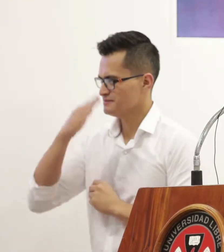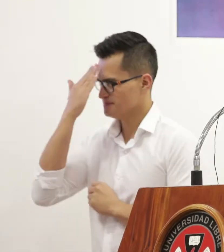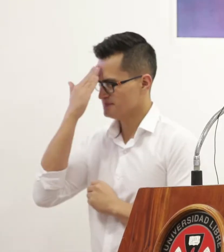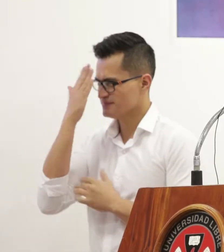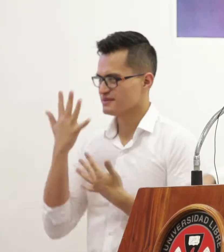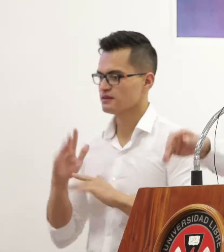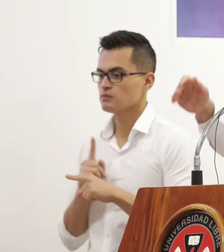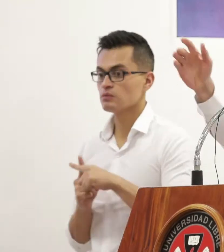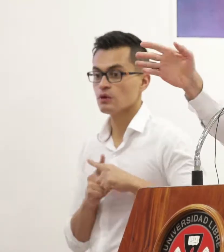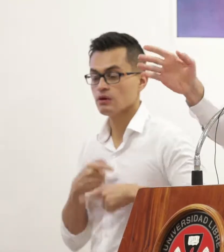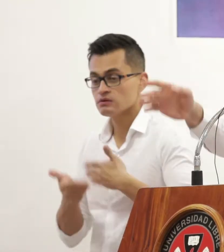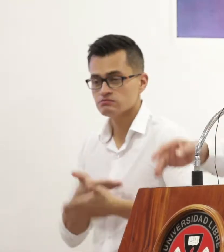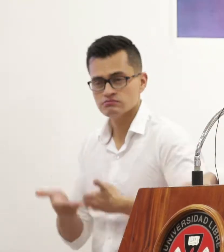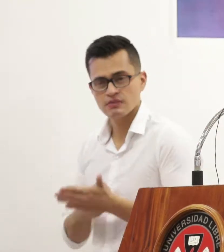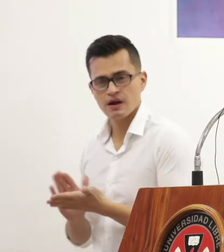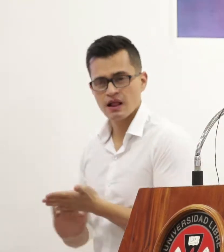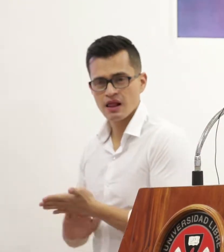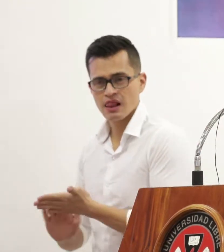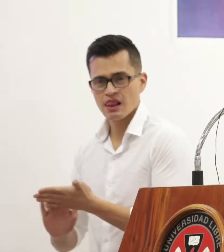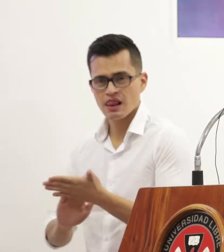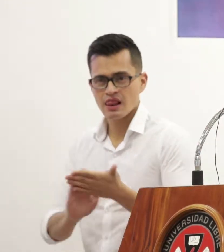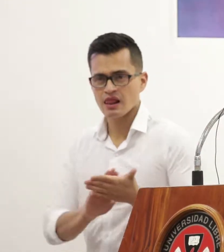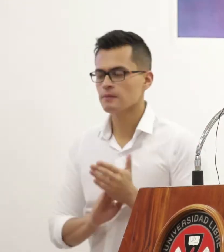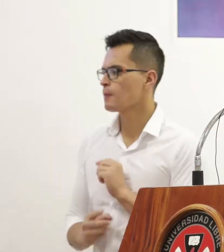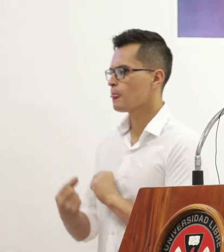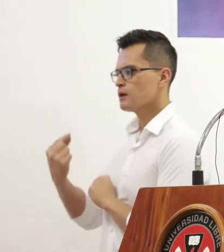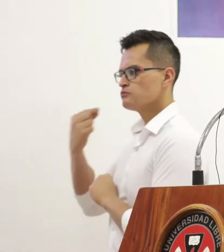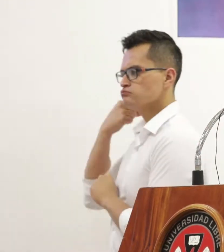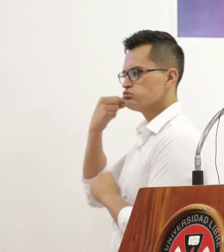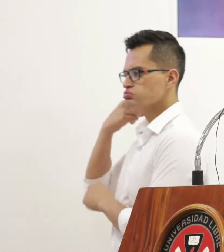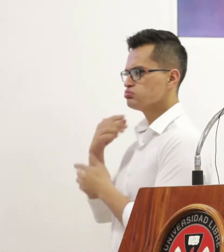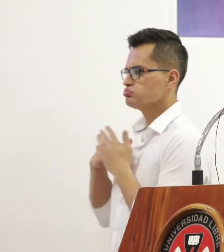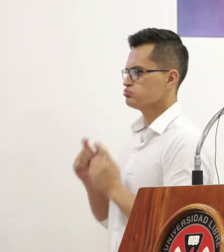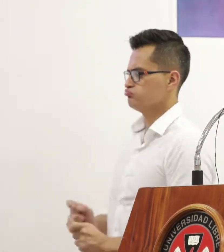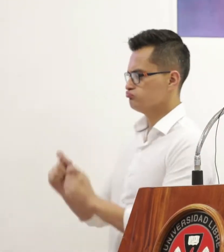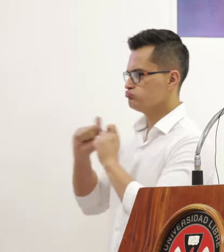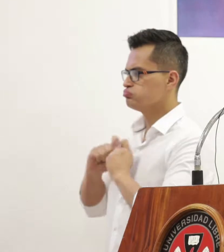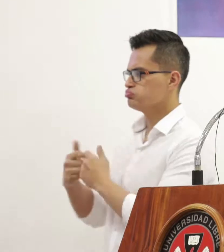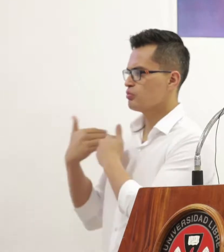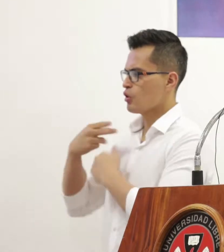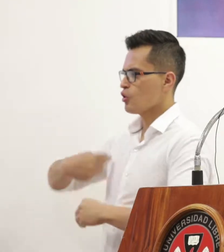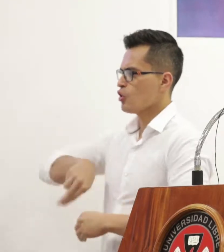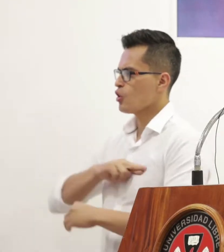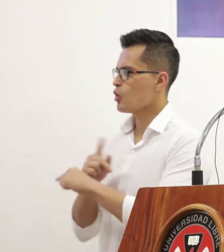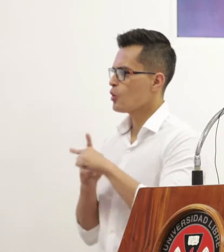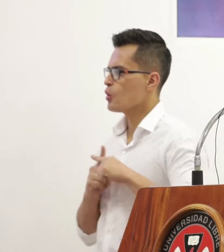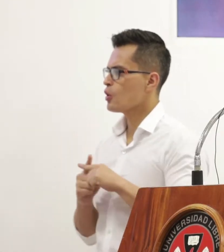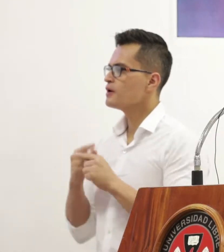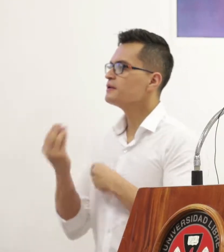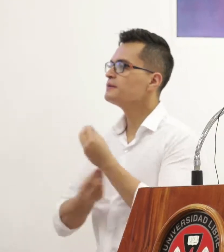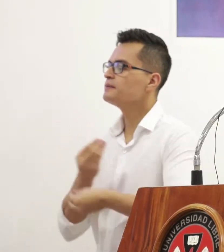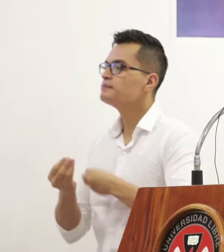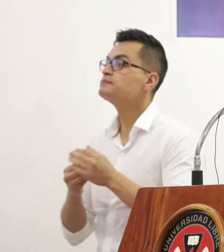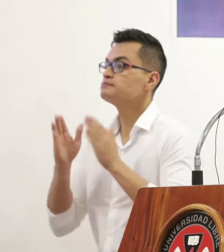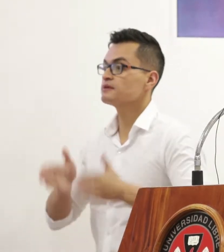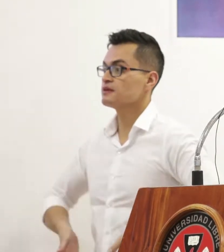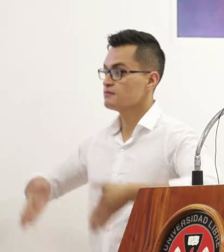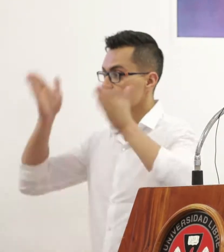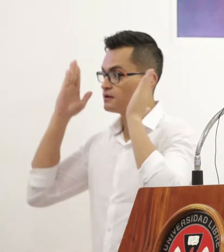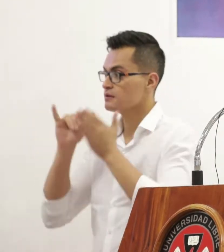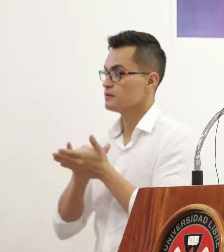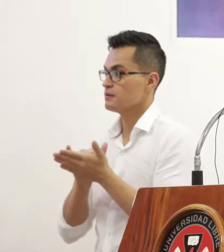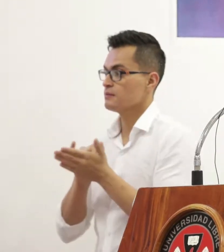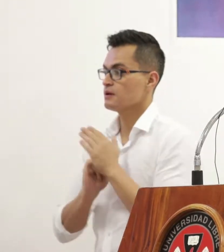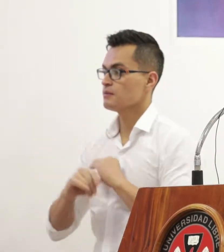la Procuraduría. Cuando a los pocos meses de mi posesión se cayó el edificio Blas de Lezo, encontramos